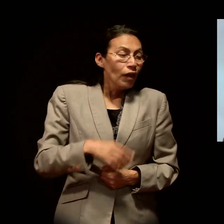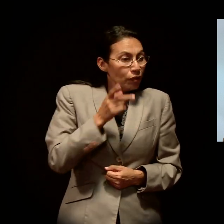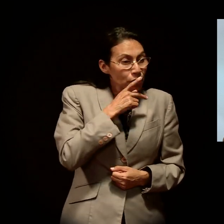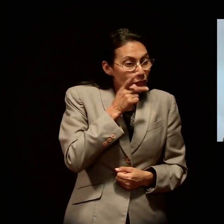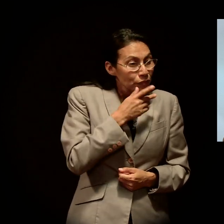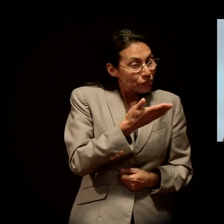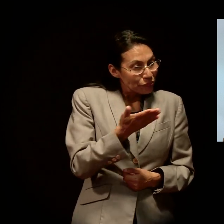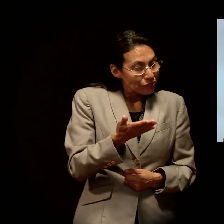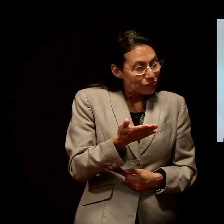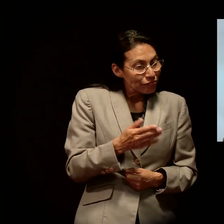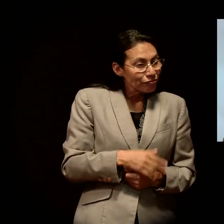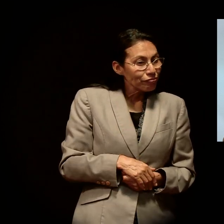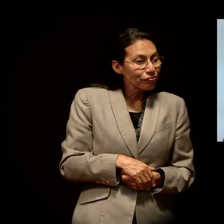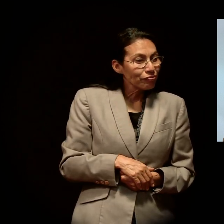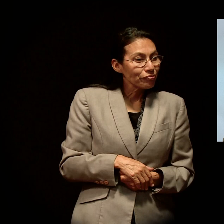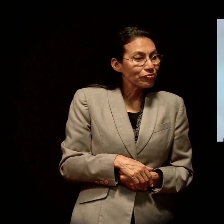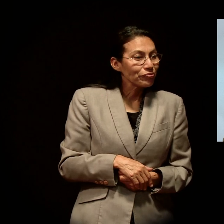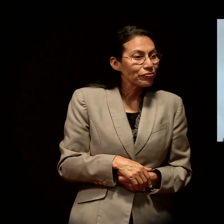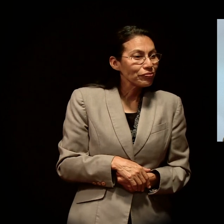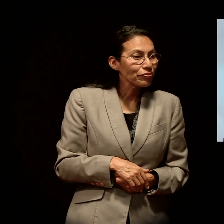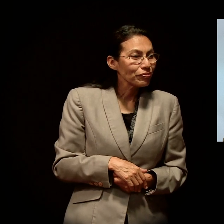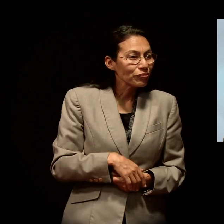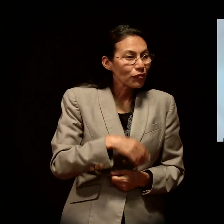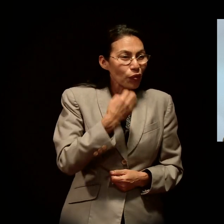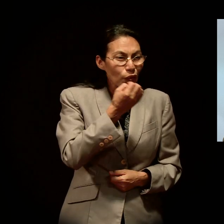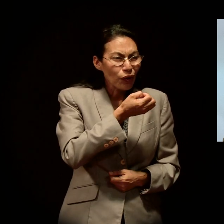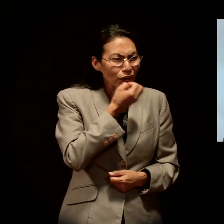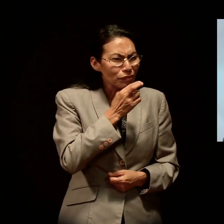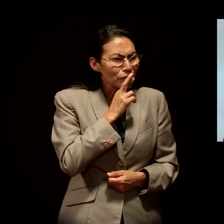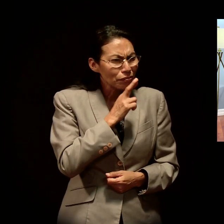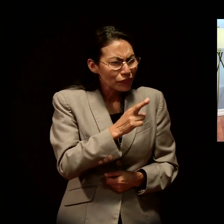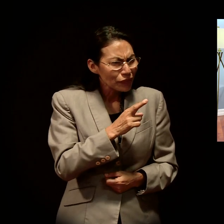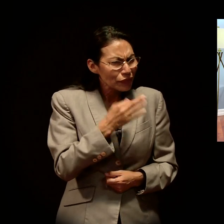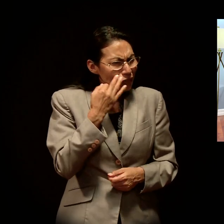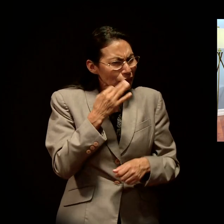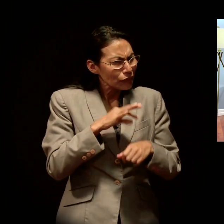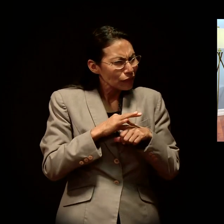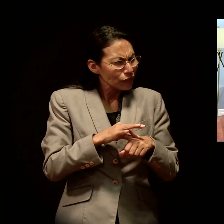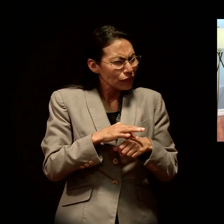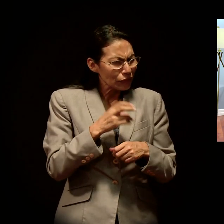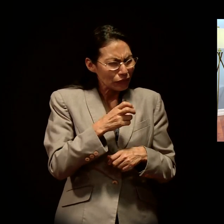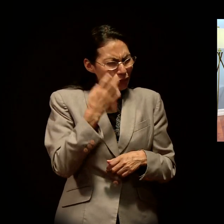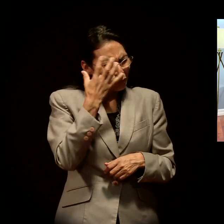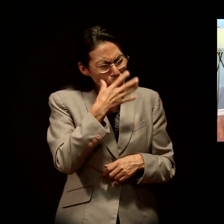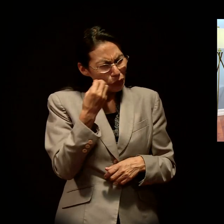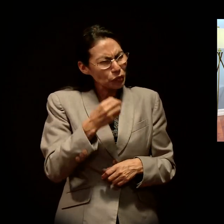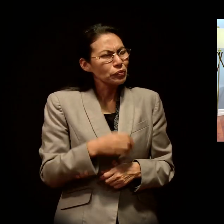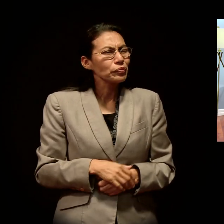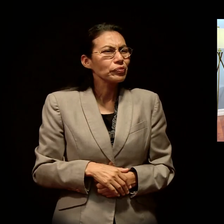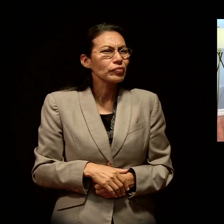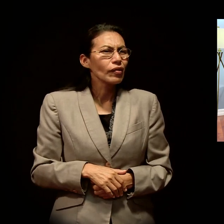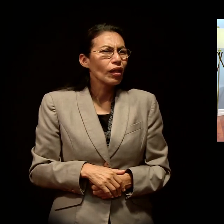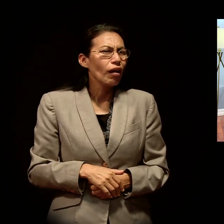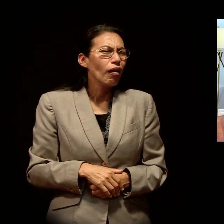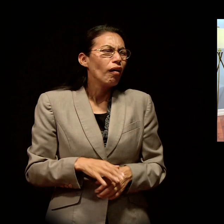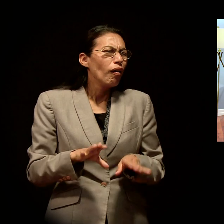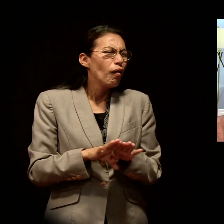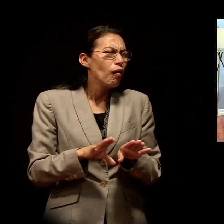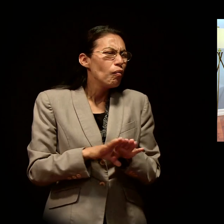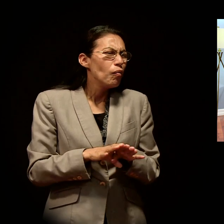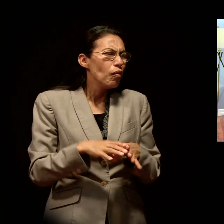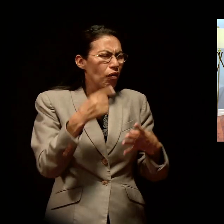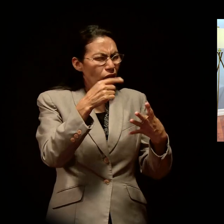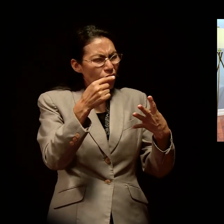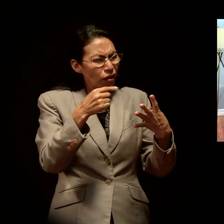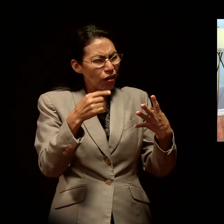pastor usted vio un una digámoslo así una oración contestada de una manera maravillosa